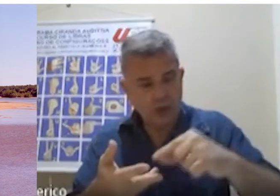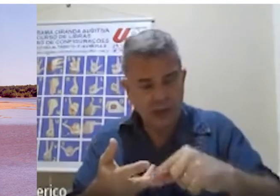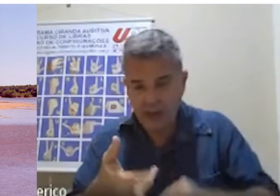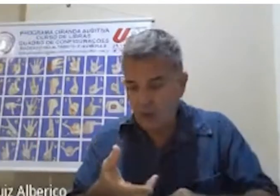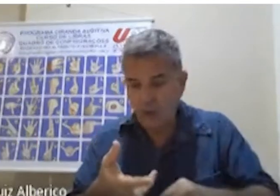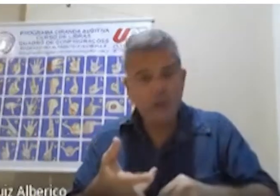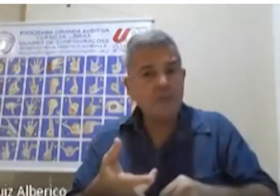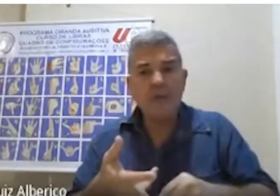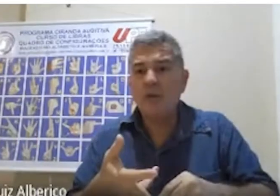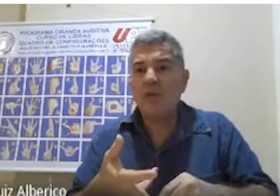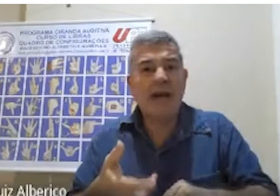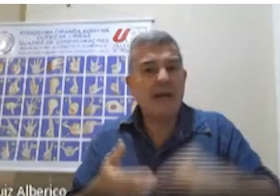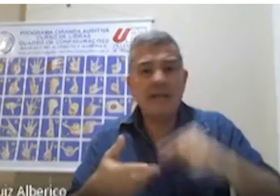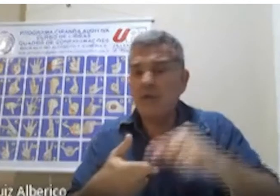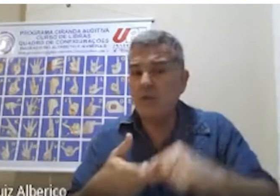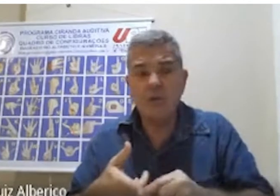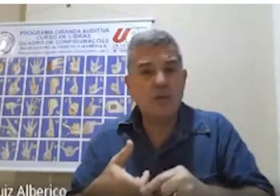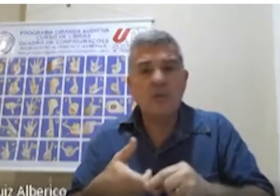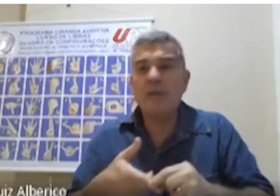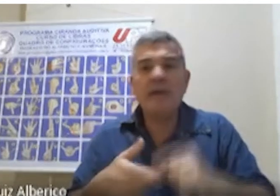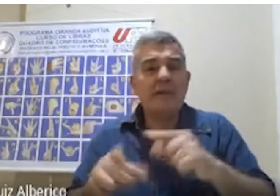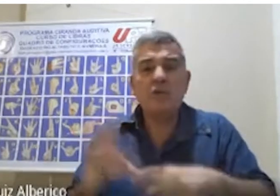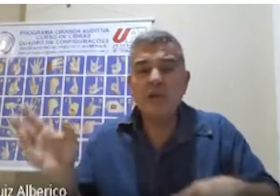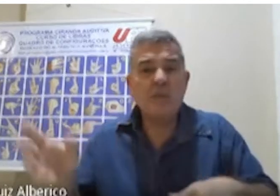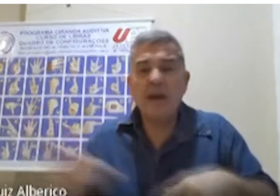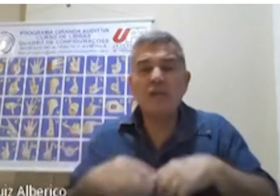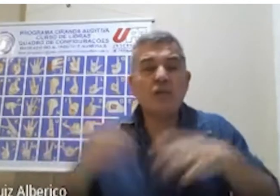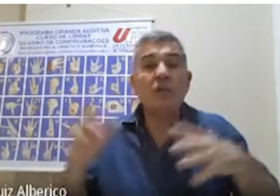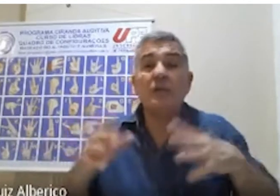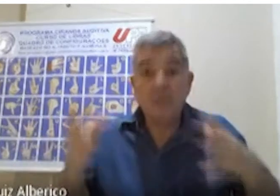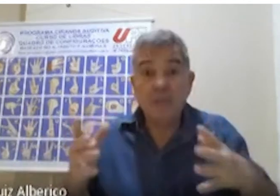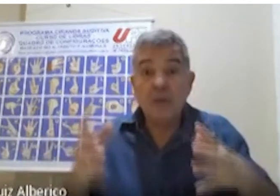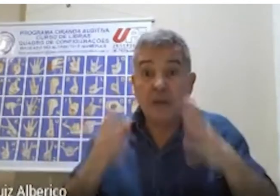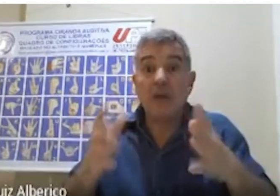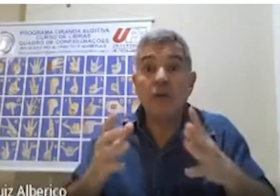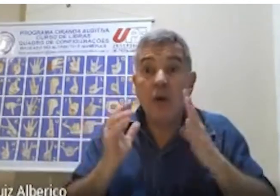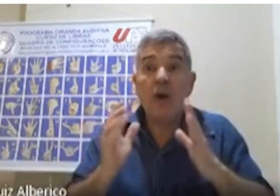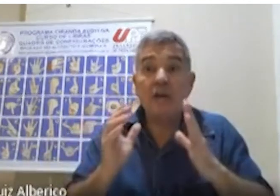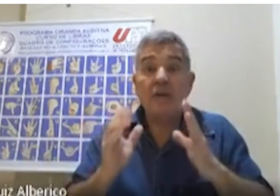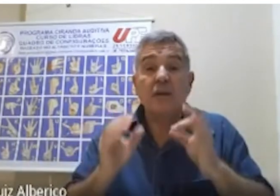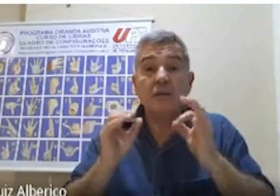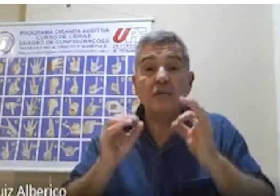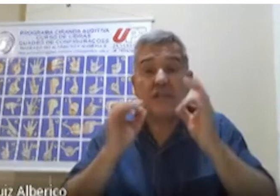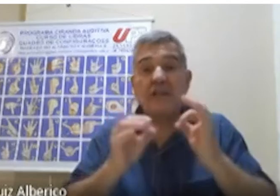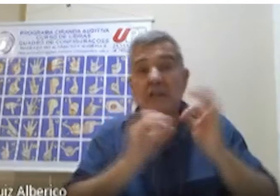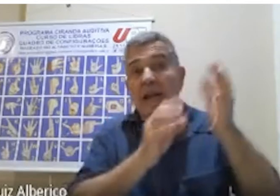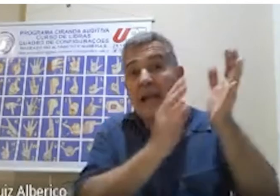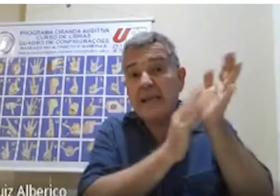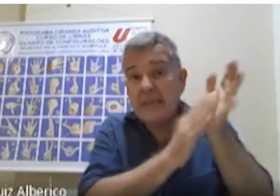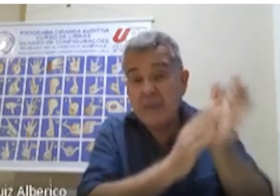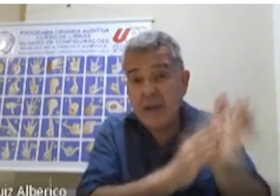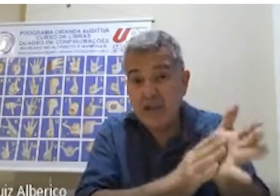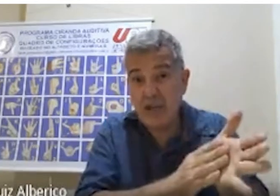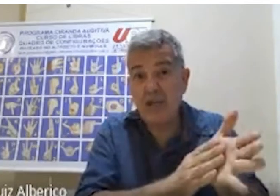com cachoeira, com casa, com plantas, com animais, com. Então, ó, você vai